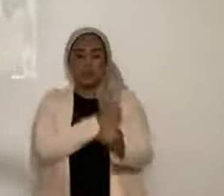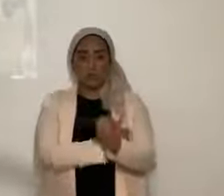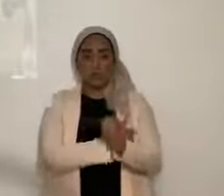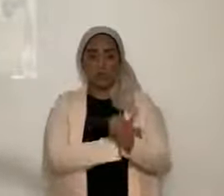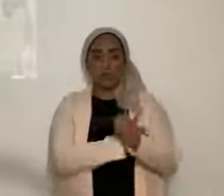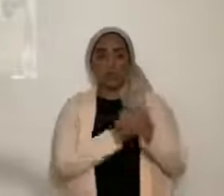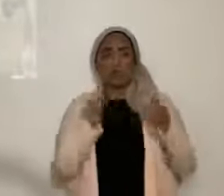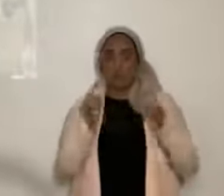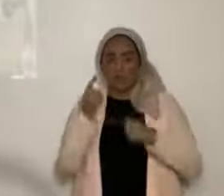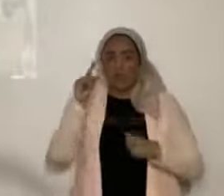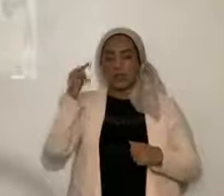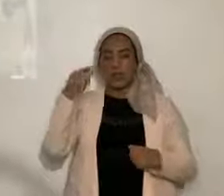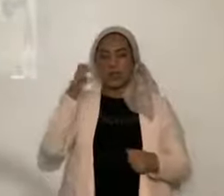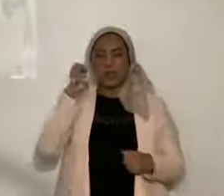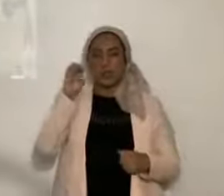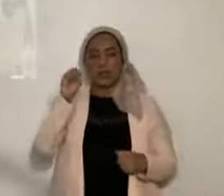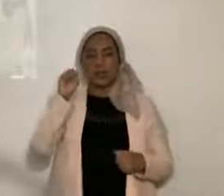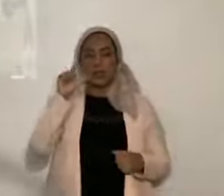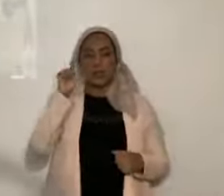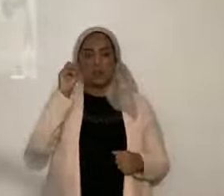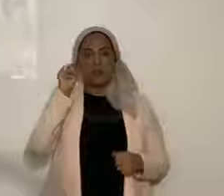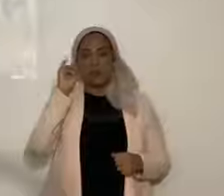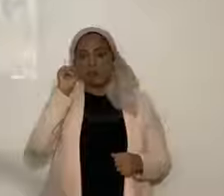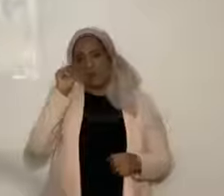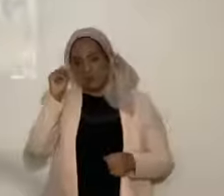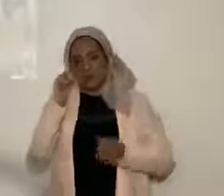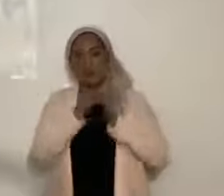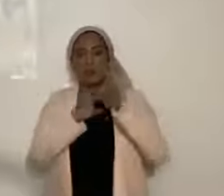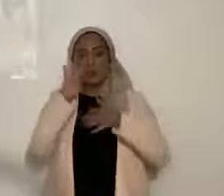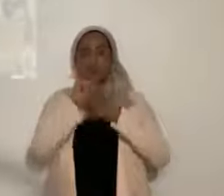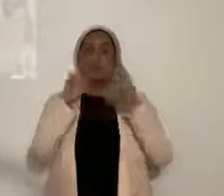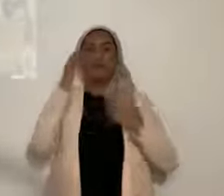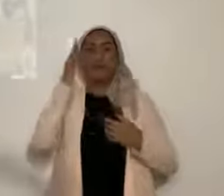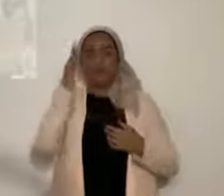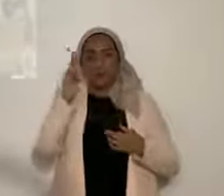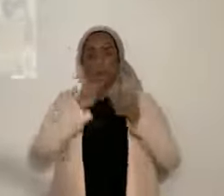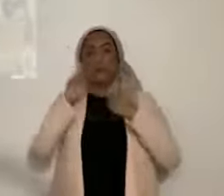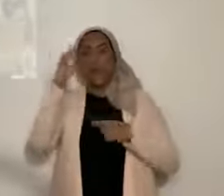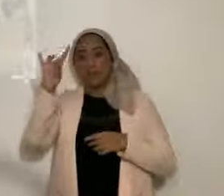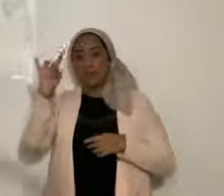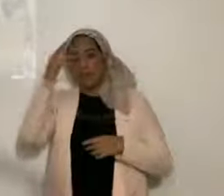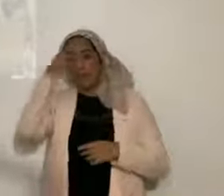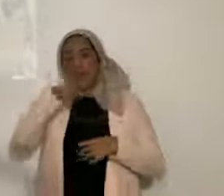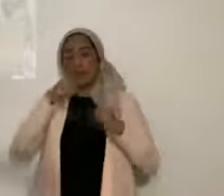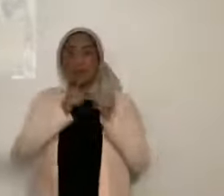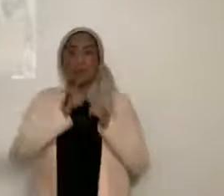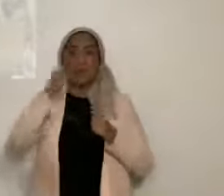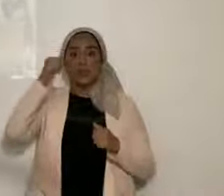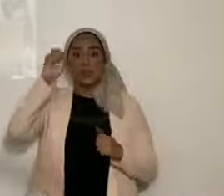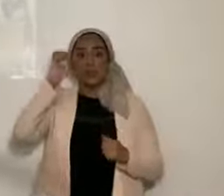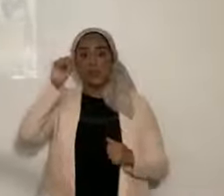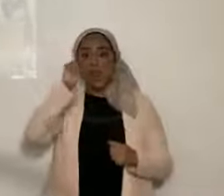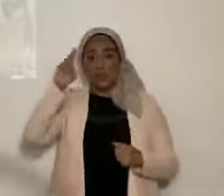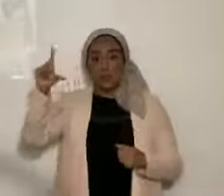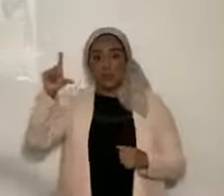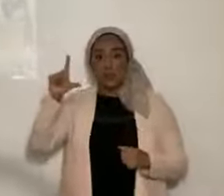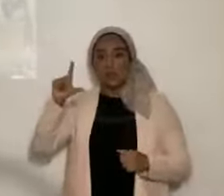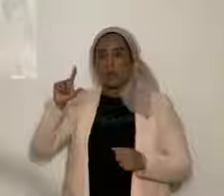refiere, 1 Tesalonicenses 4, 16 al 18. Entonces, y los hombres que iban con Saulo, se